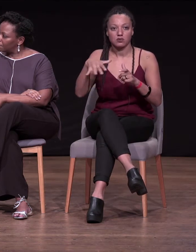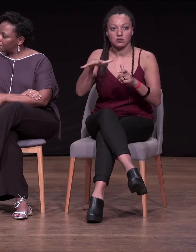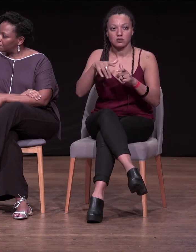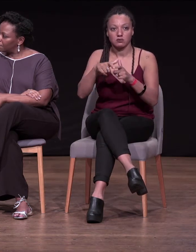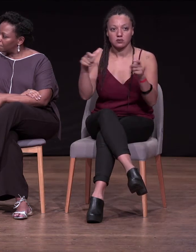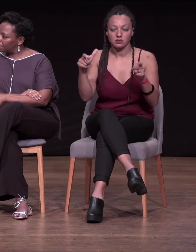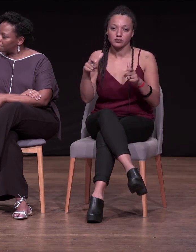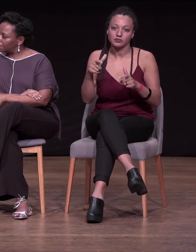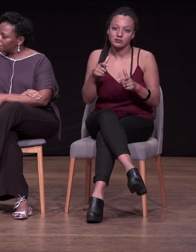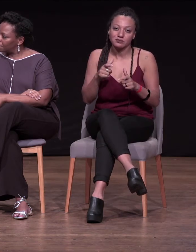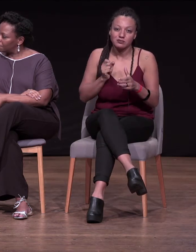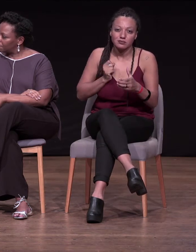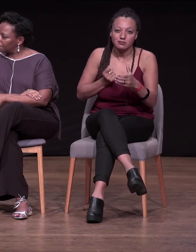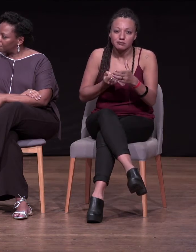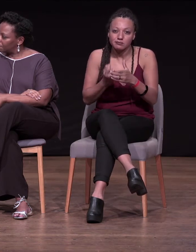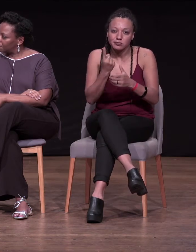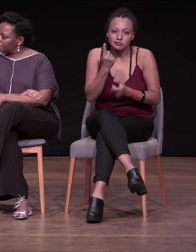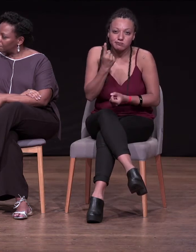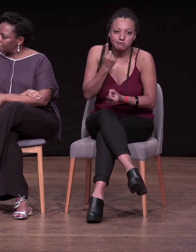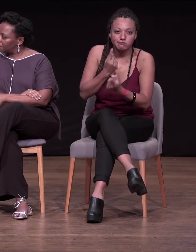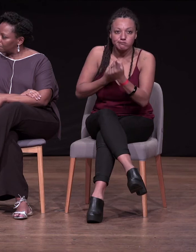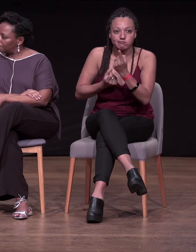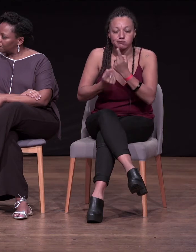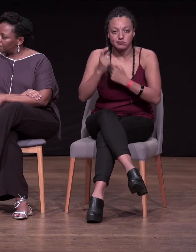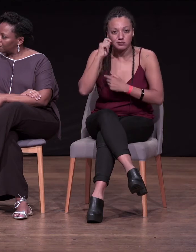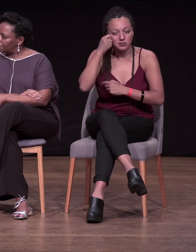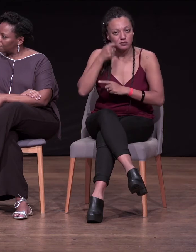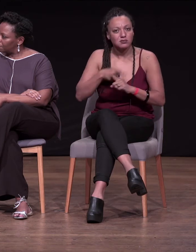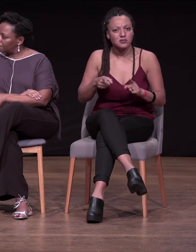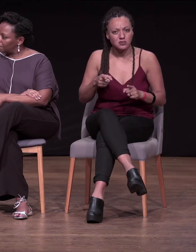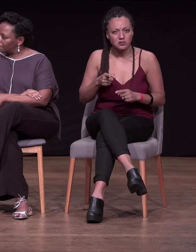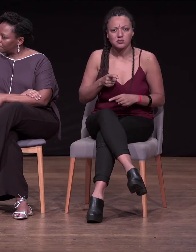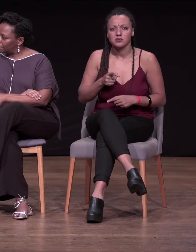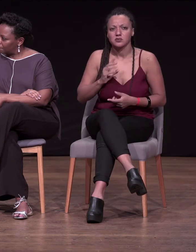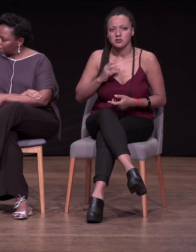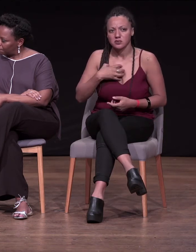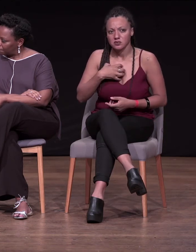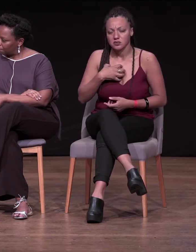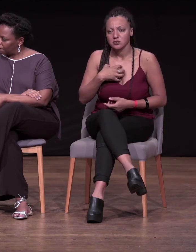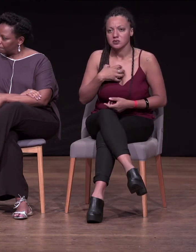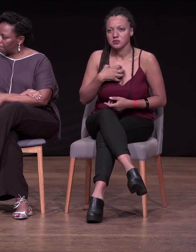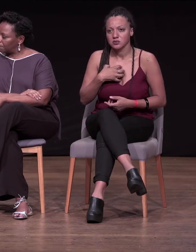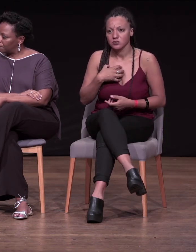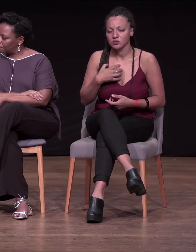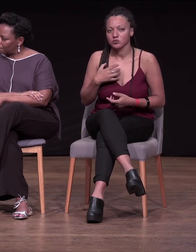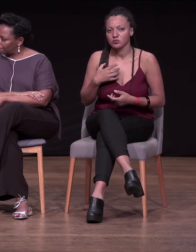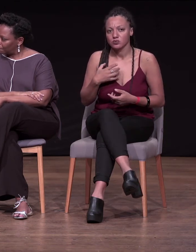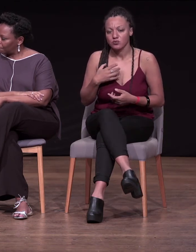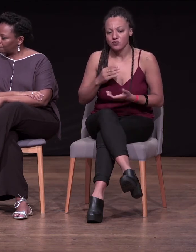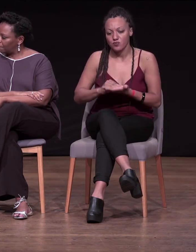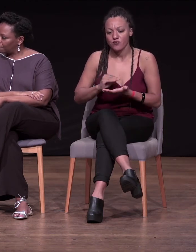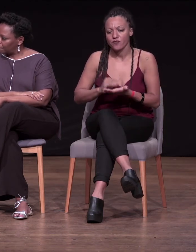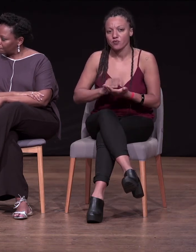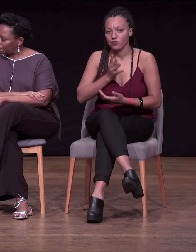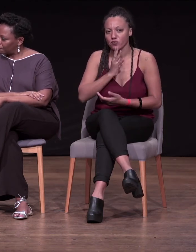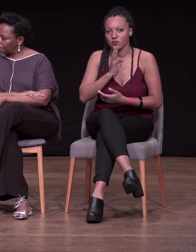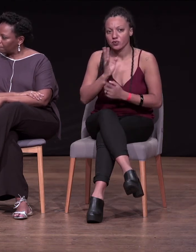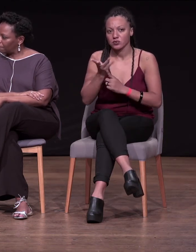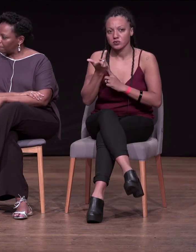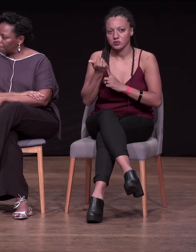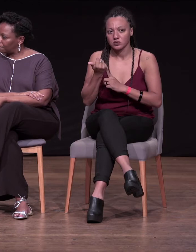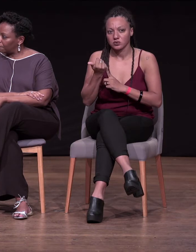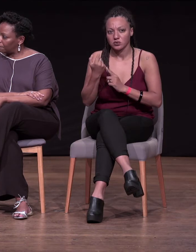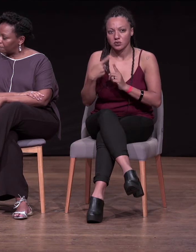ainda assim eu sinto uma falta de conhecer e de saber sobre esses artistas, muito porque não